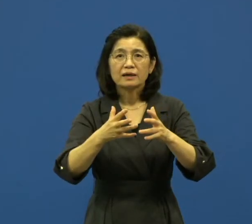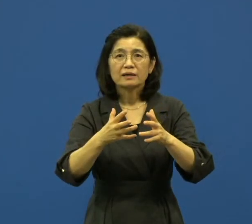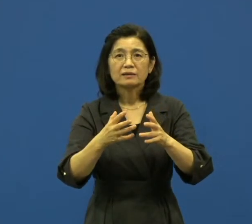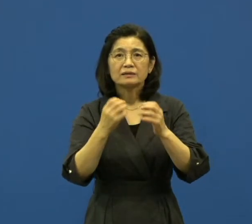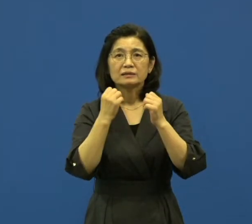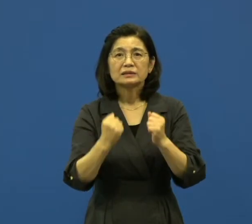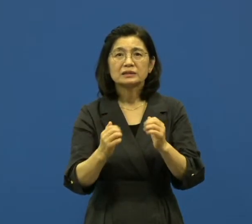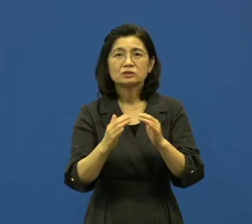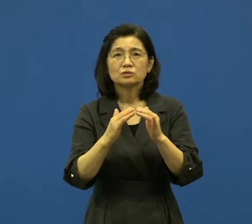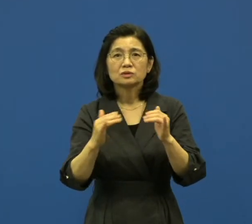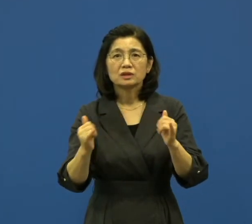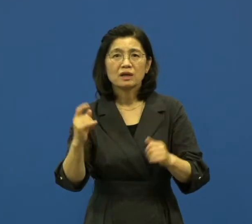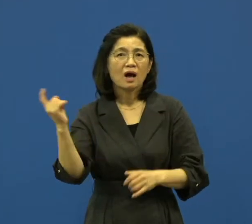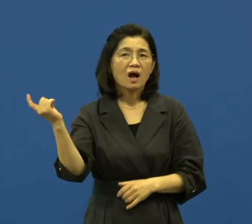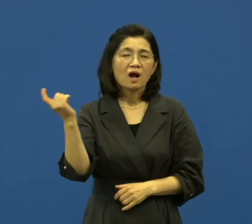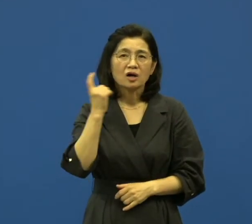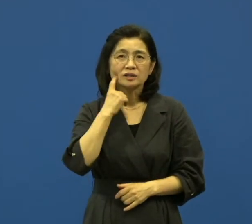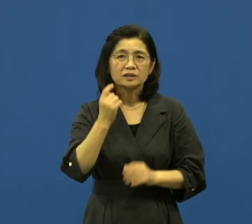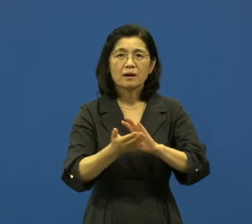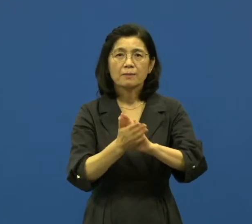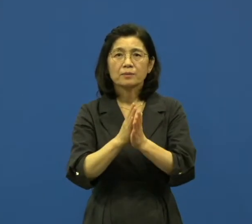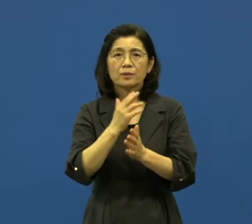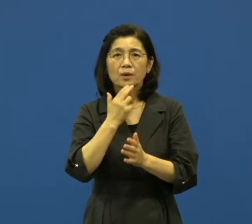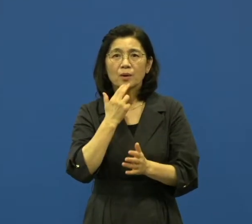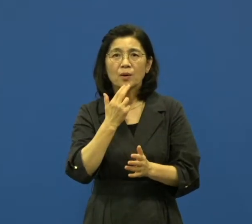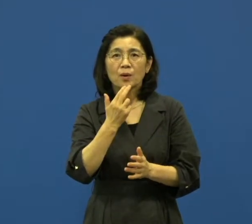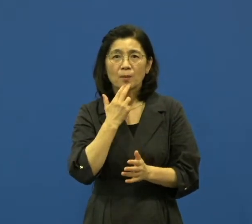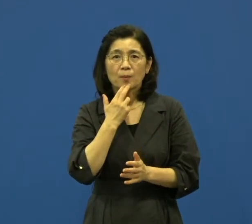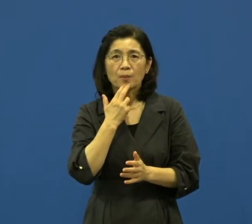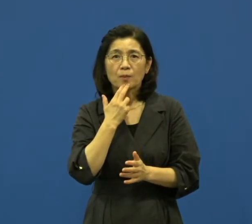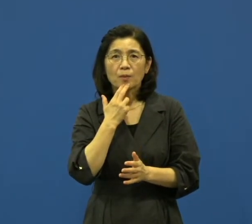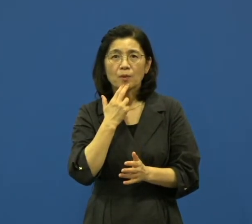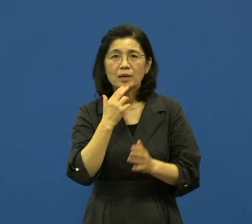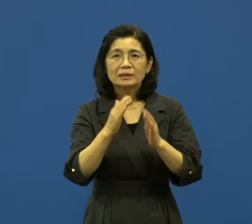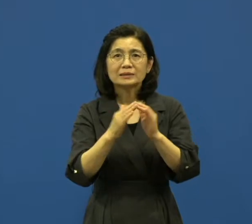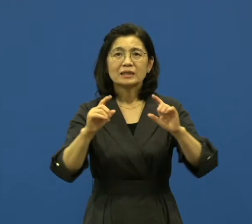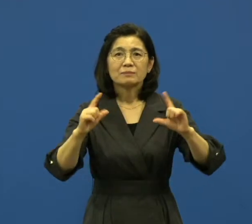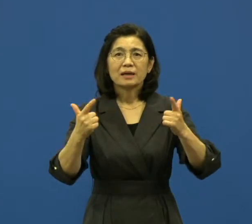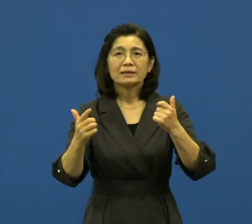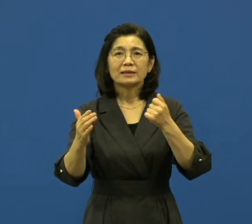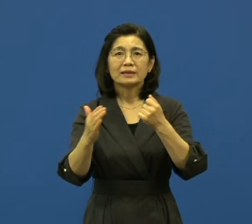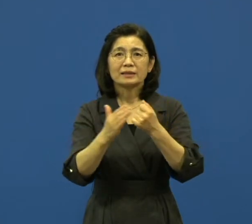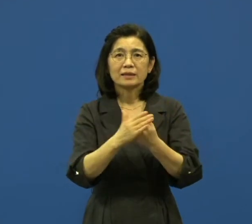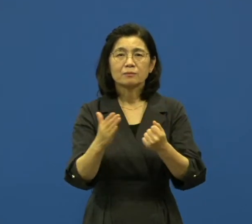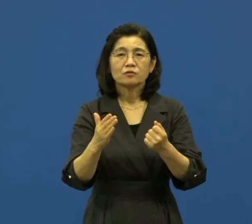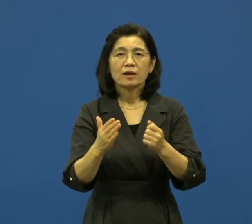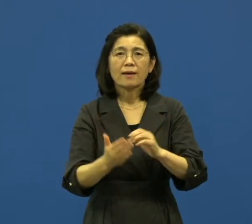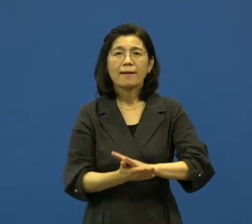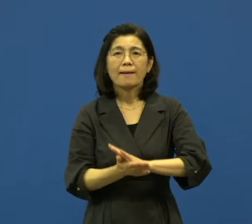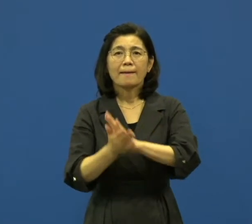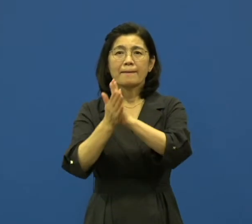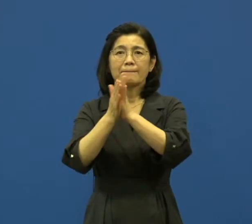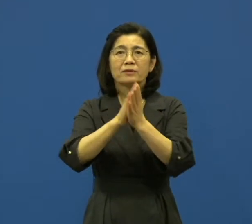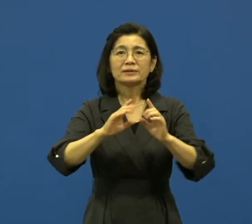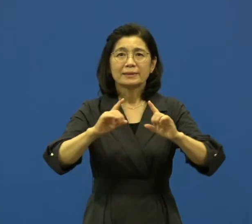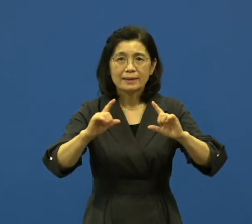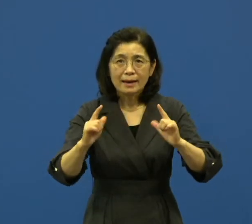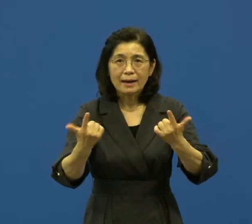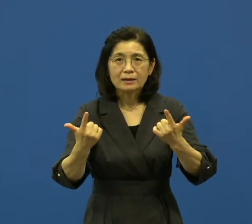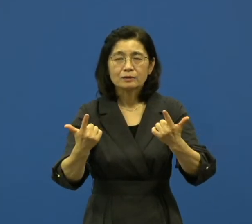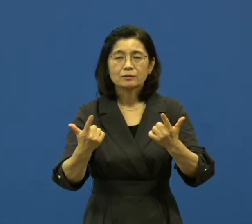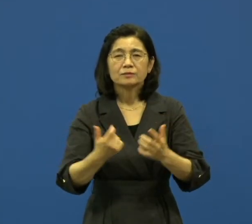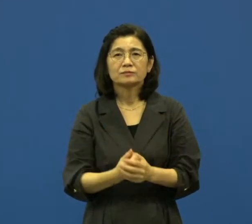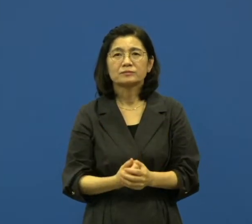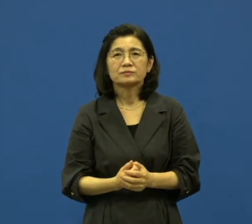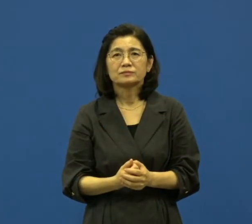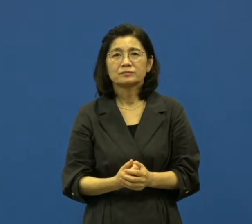거짓이나 변개함이 없으시니 그는 사람이 아니심으로 결코 변개하지 않으심이니이다. 하나님은 말이